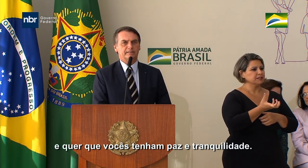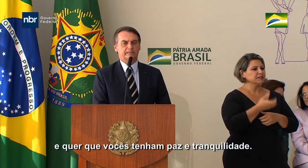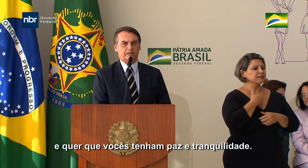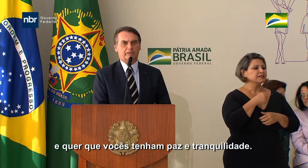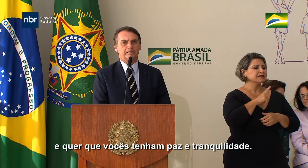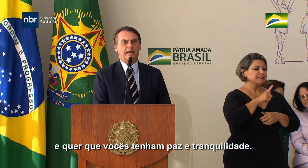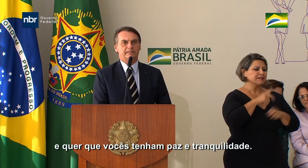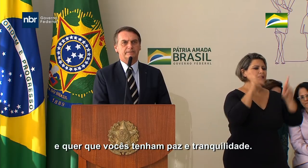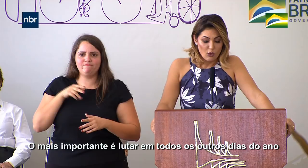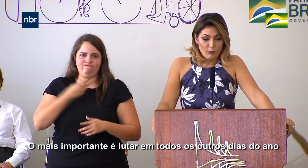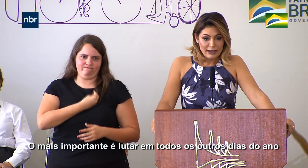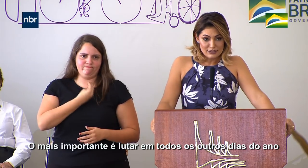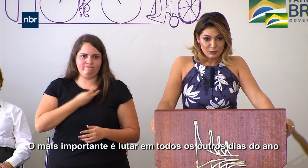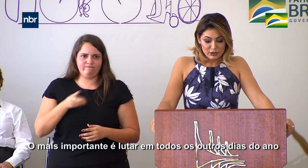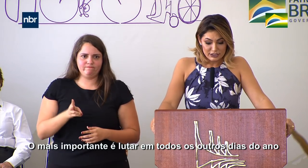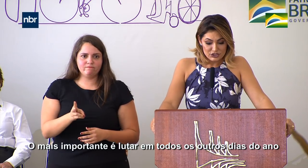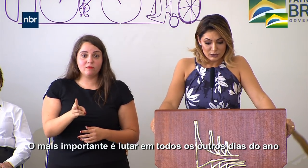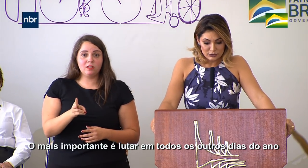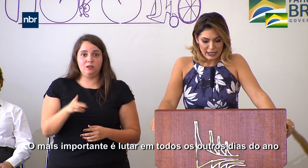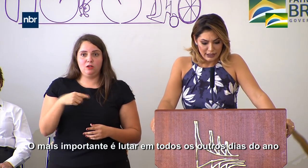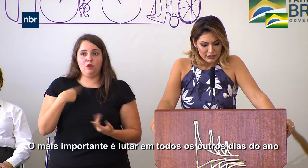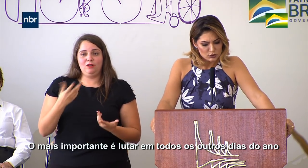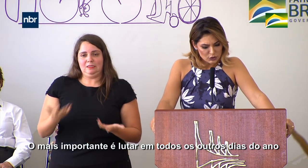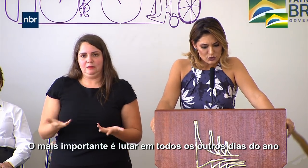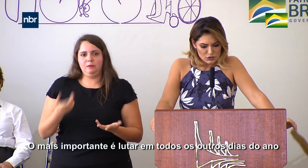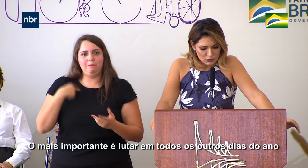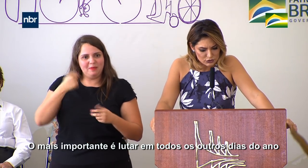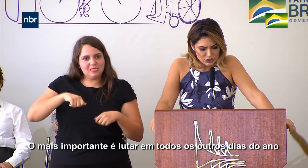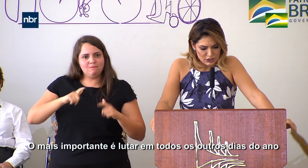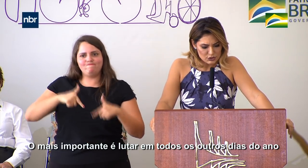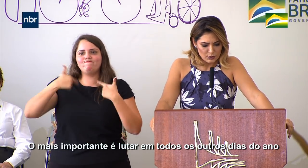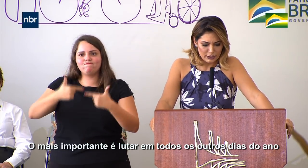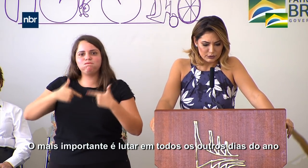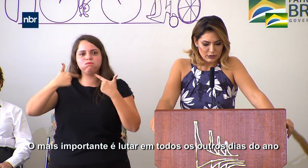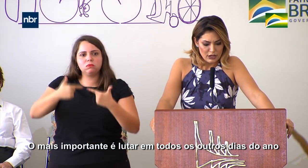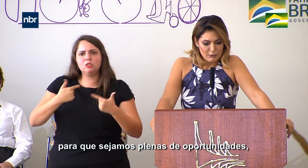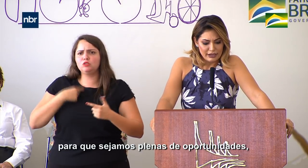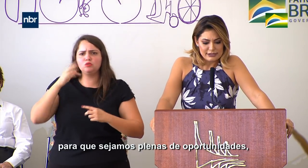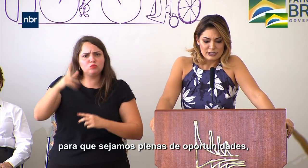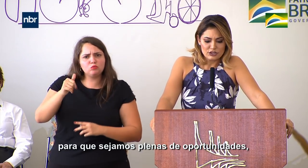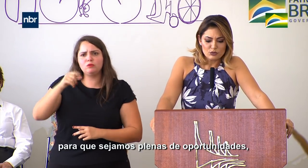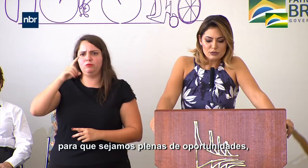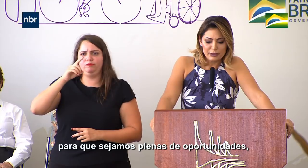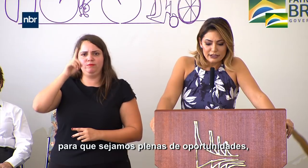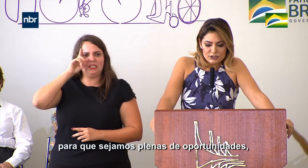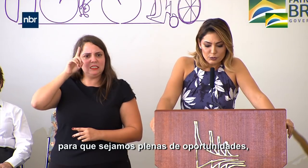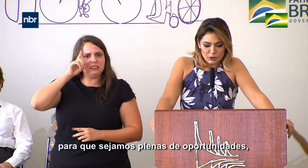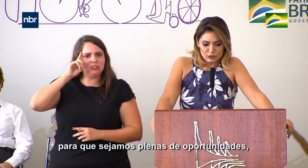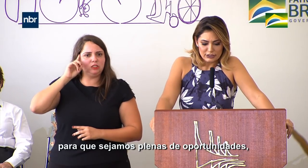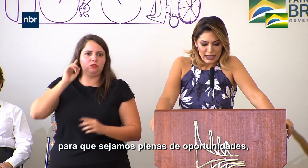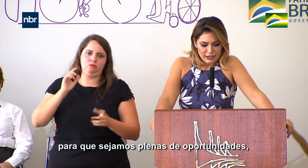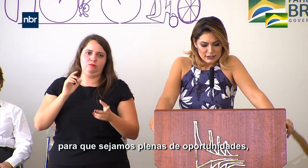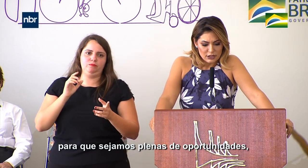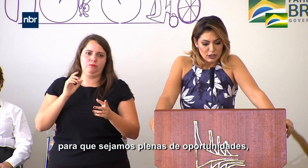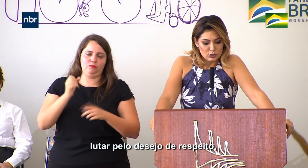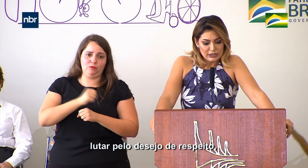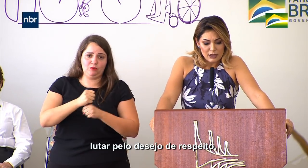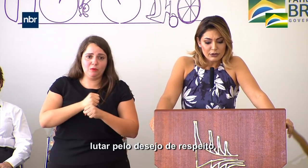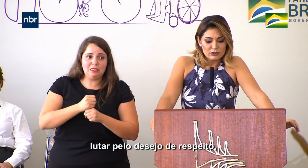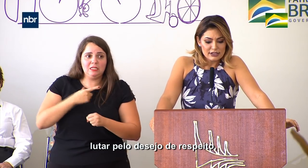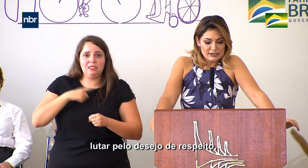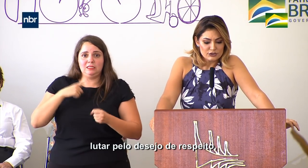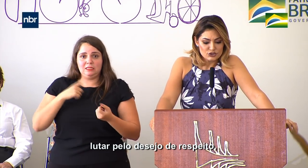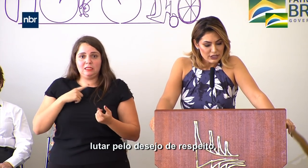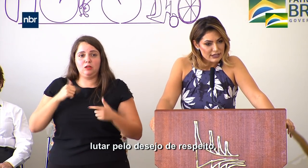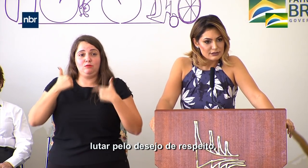paz e tranquilidade. O mais importante é lutar em todos os outros dias do ano, para que sejamos plenos de oportunidades,